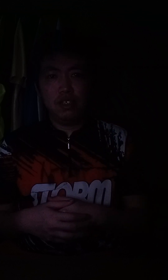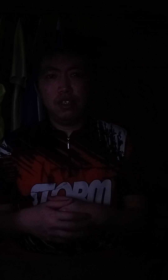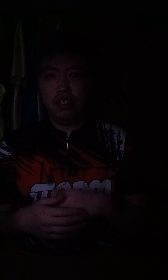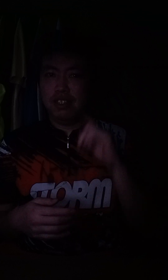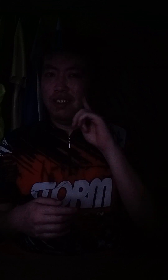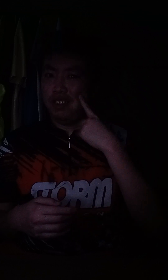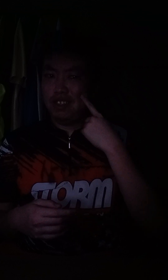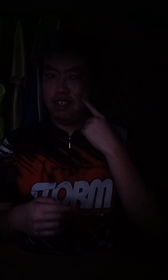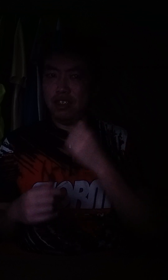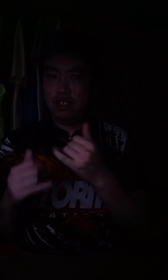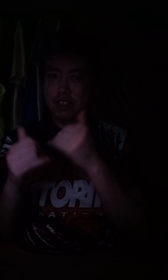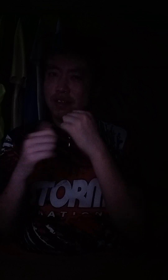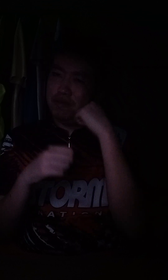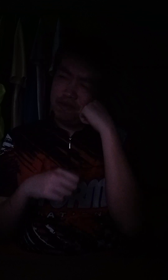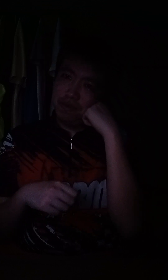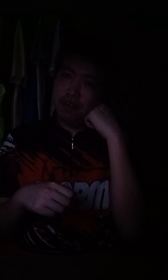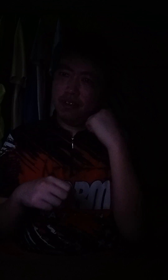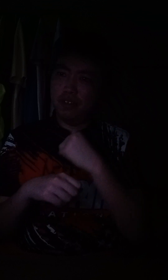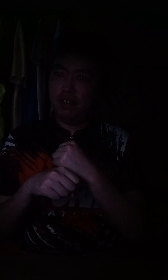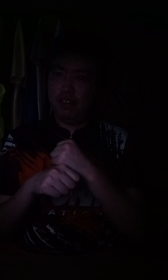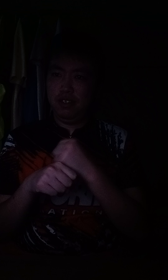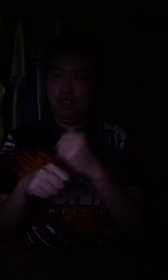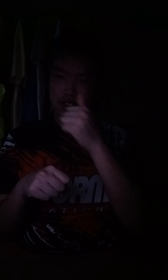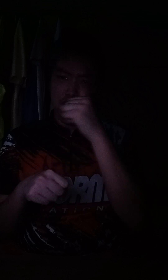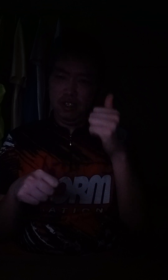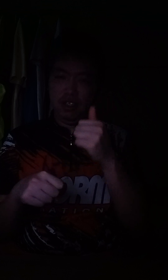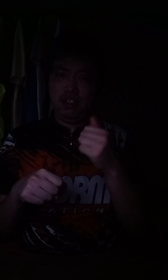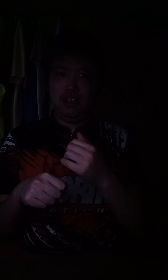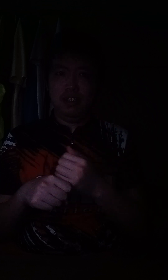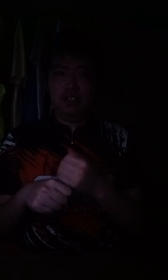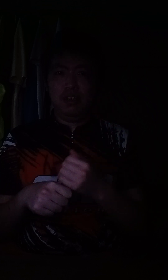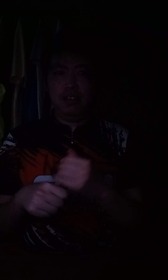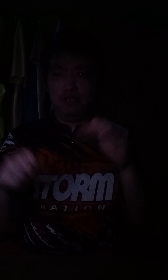할머니도 잘 자. 빨리 누워. 아이고.